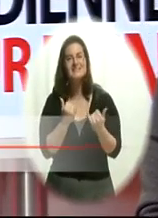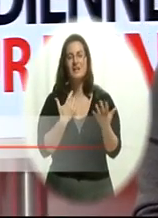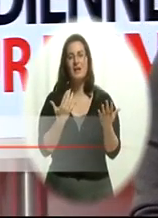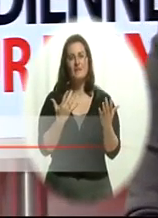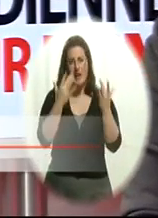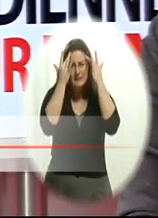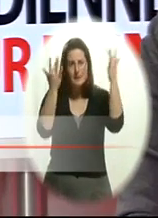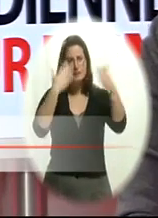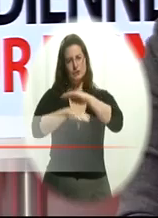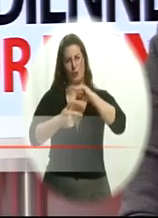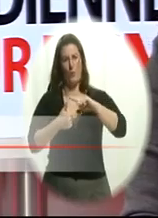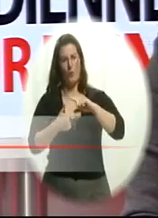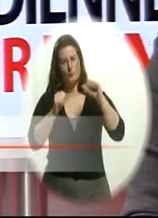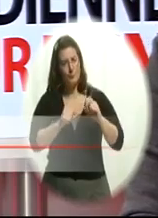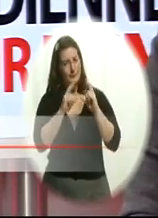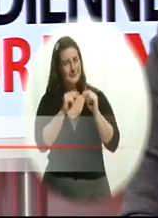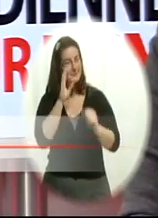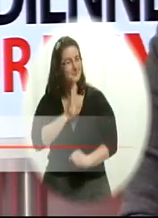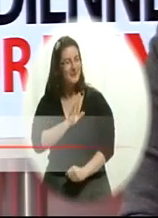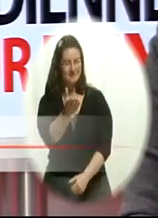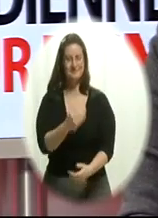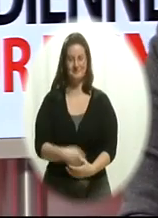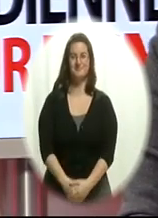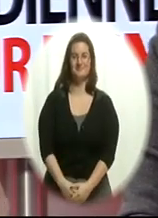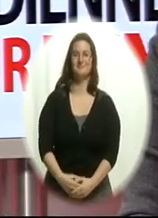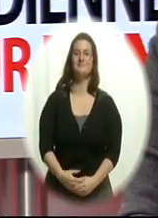dans l'entreprise, et on vous écoute. Oui.